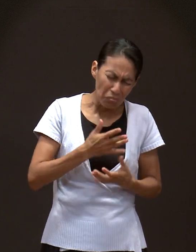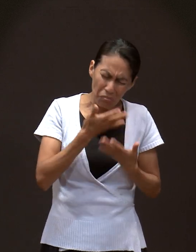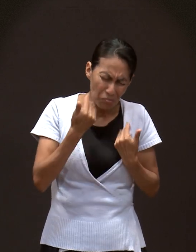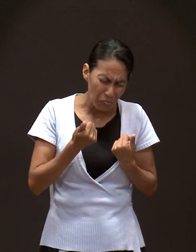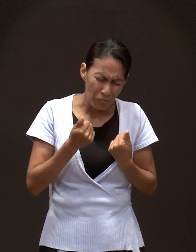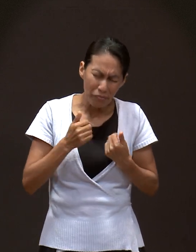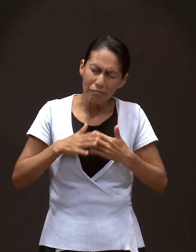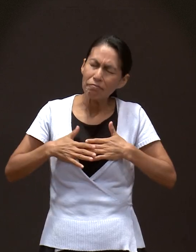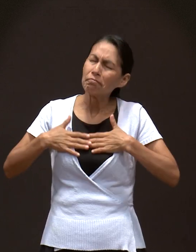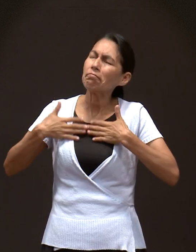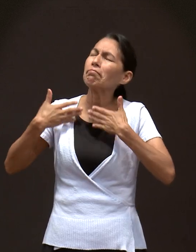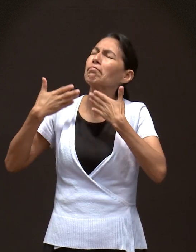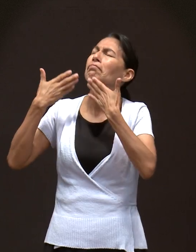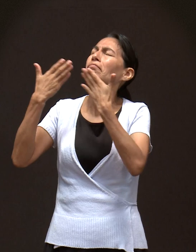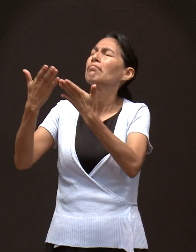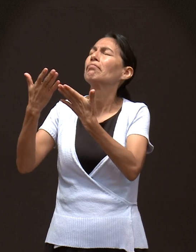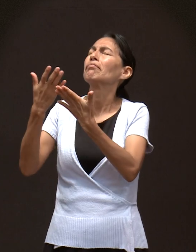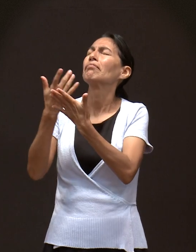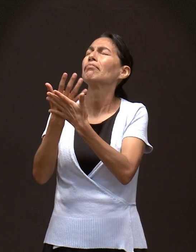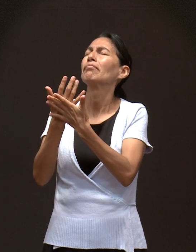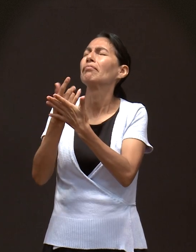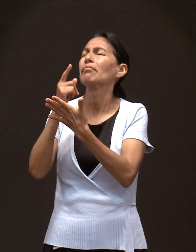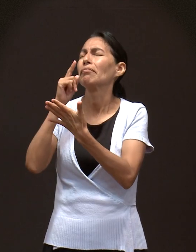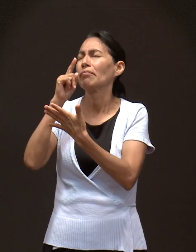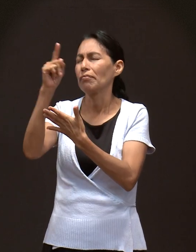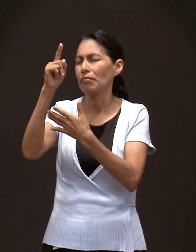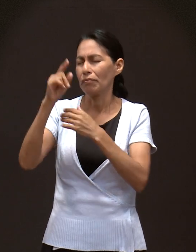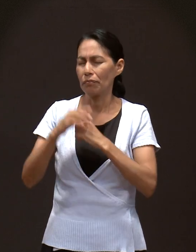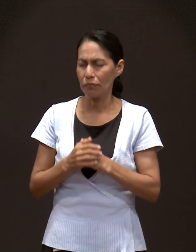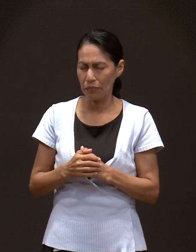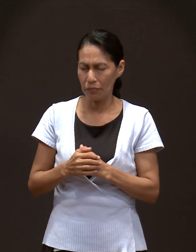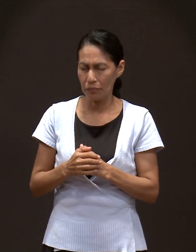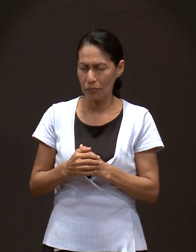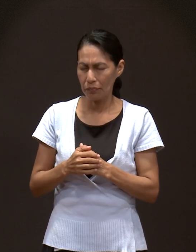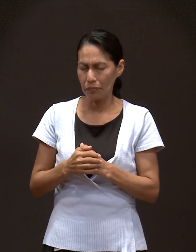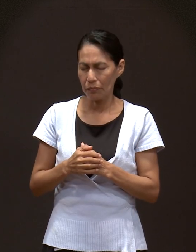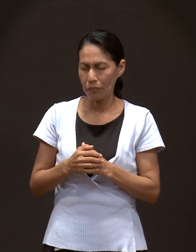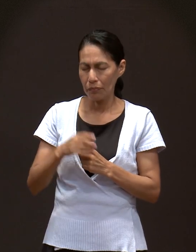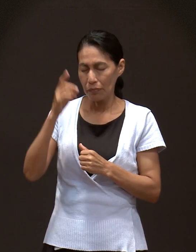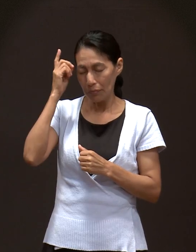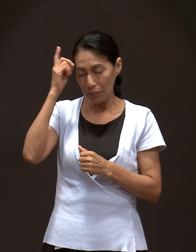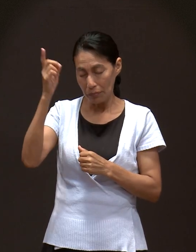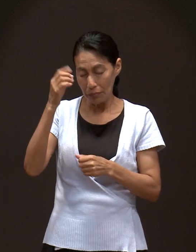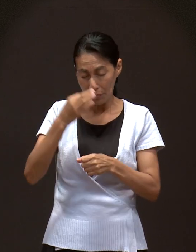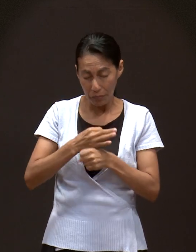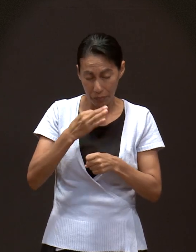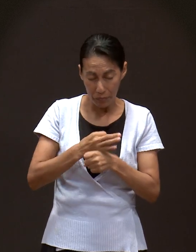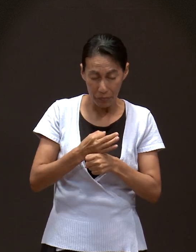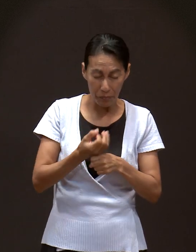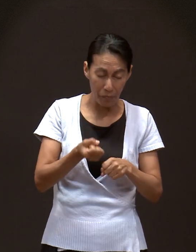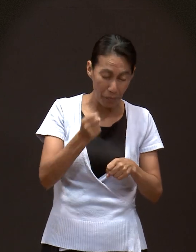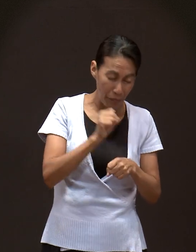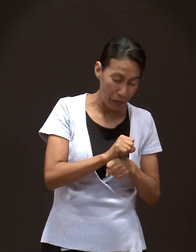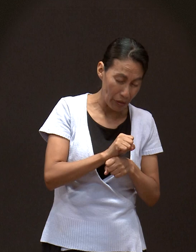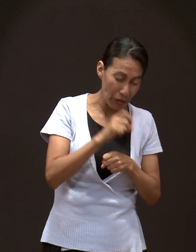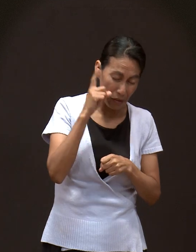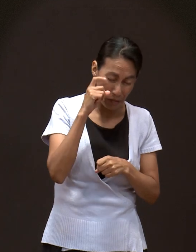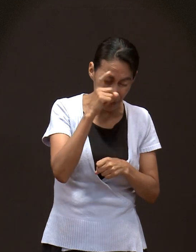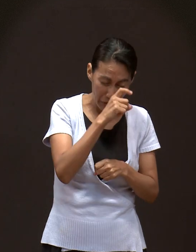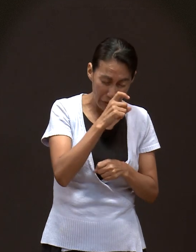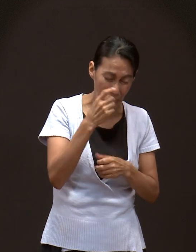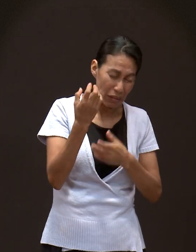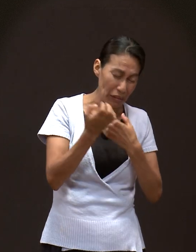en ti estaremos confiados. Amén. En ti ponemos nuestra esperanza. Amén. Mi Dios, estamos en una semana decisiva para